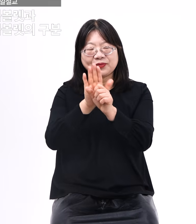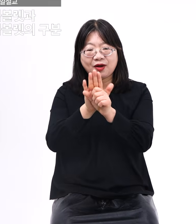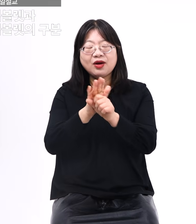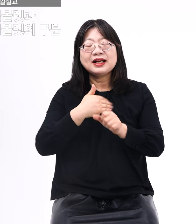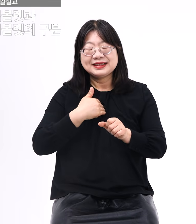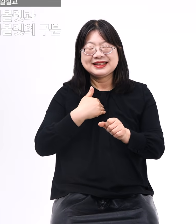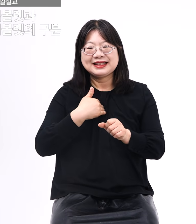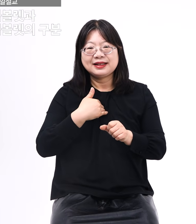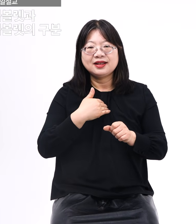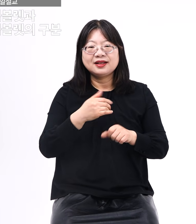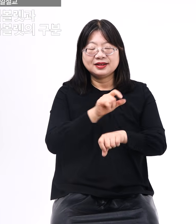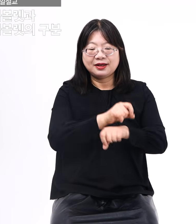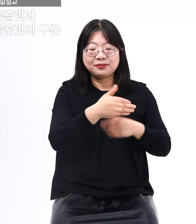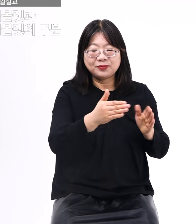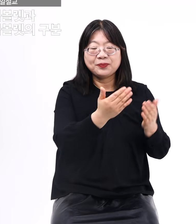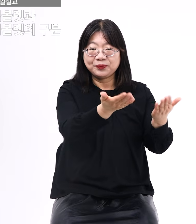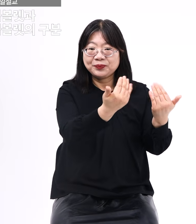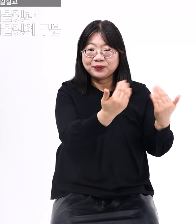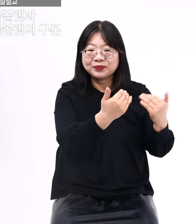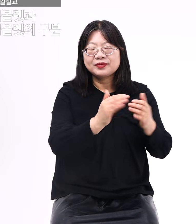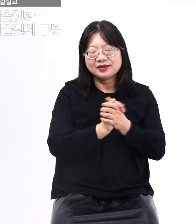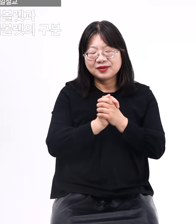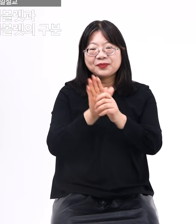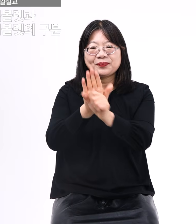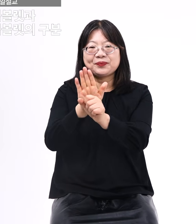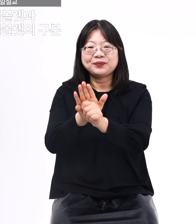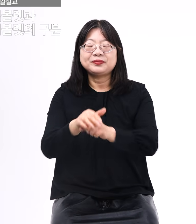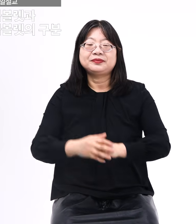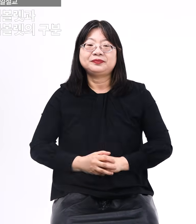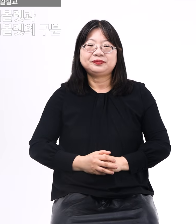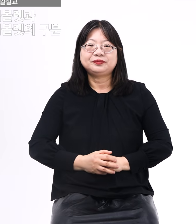목양실로 오세요. 기도는 해드립니다.